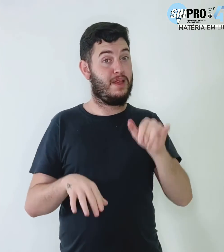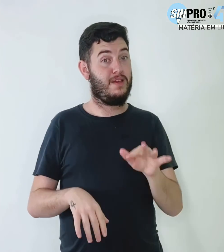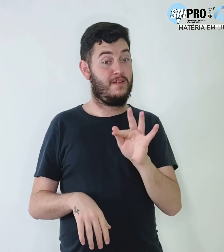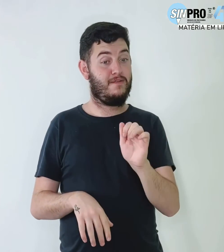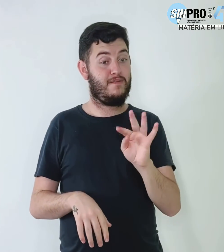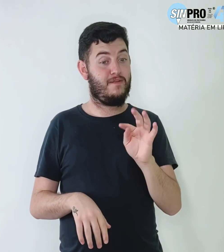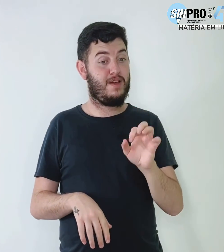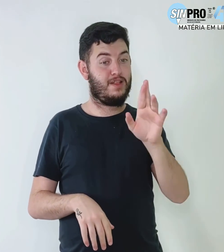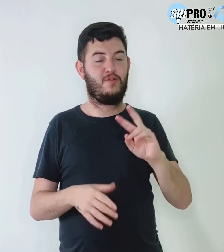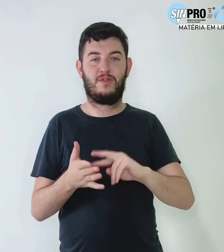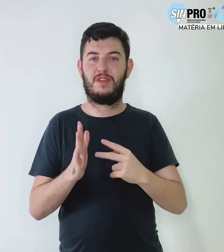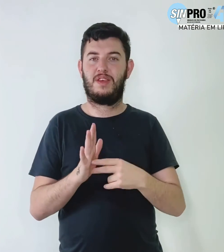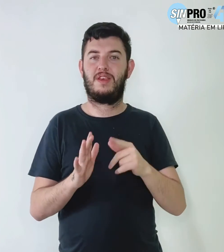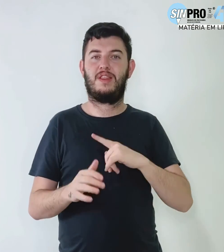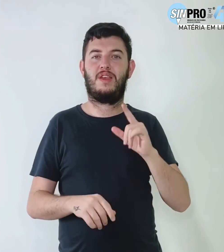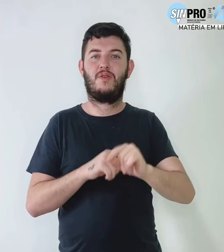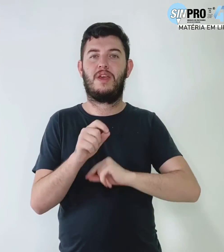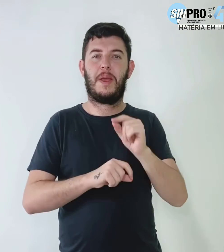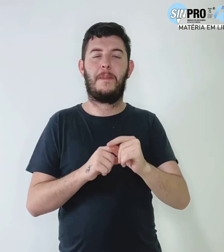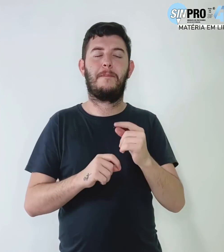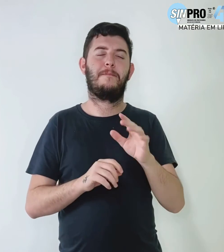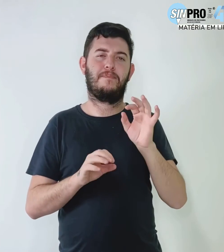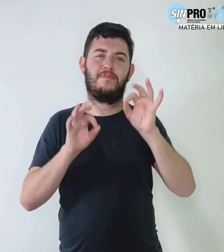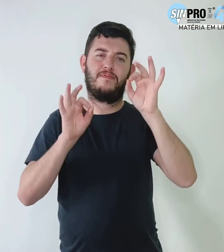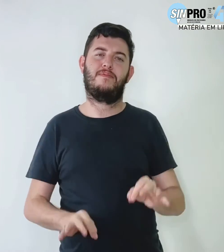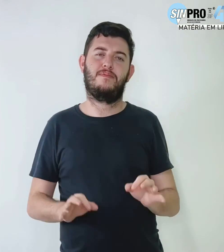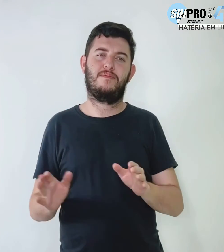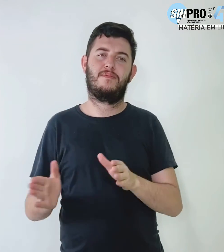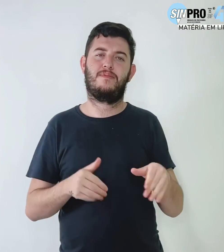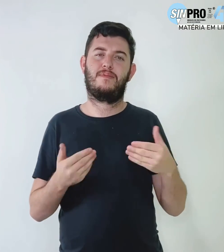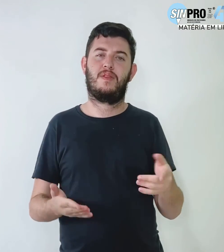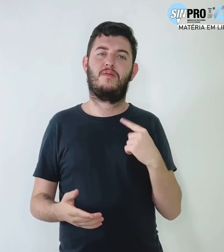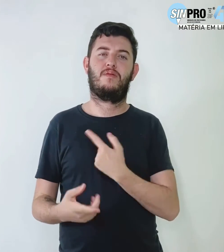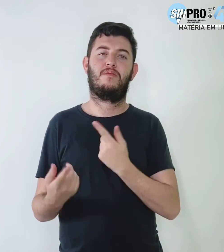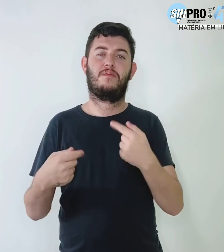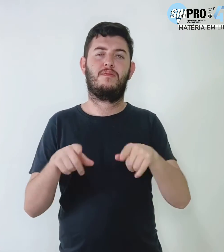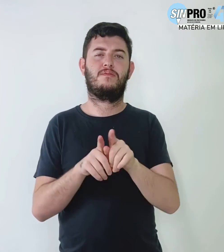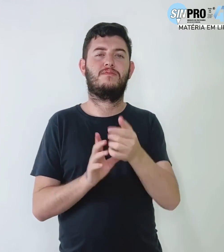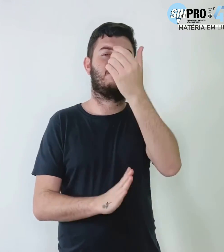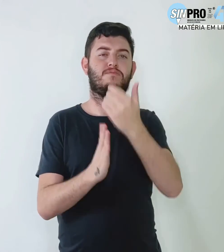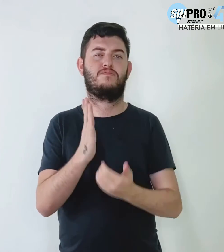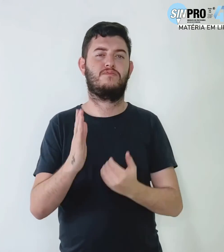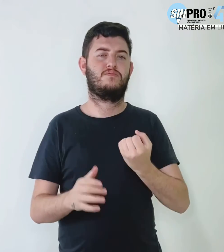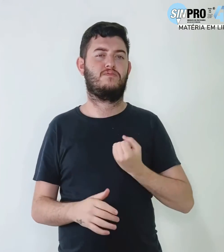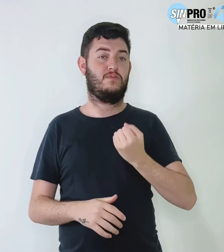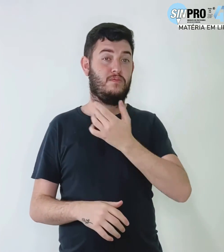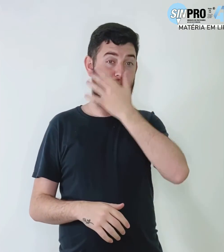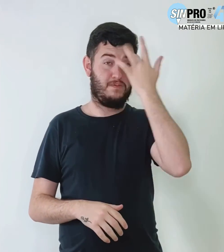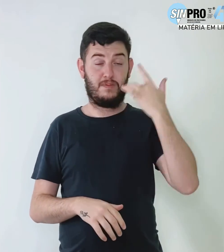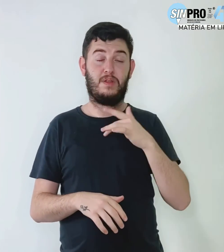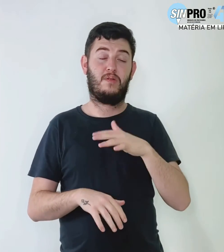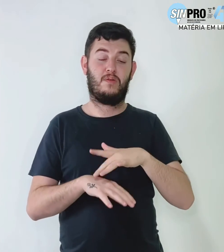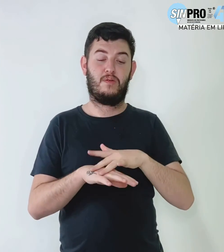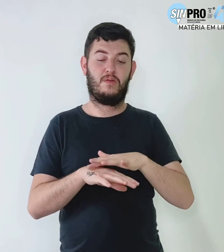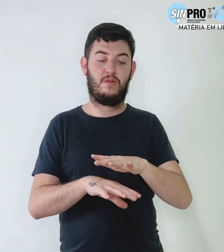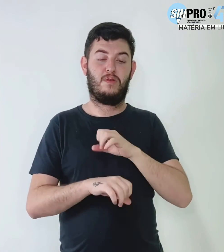saúde. Esse é um fator determinante. Precisamos reduzir o número de casos, para